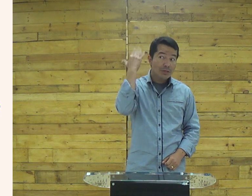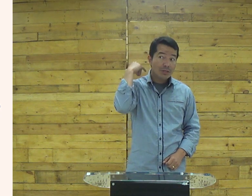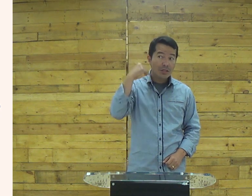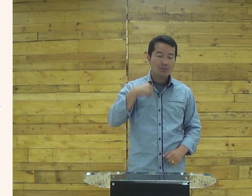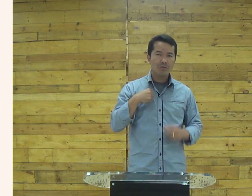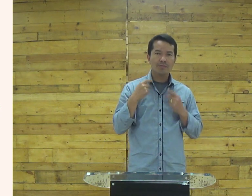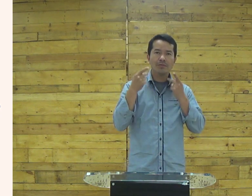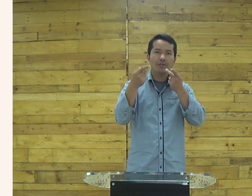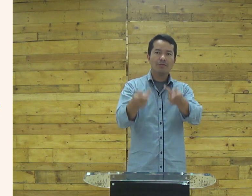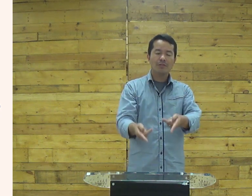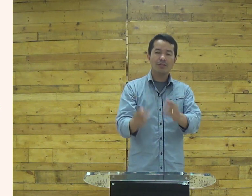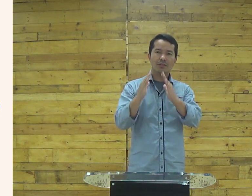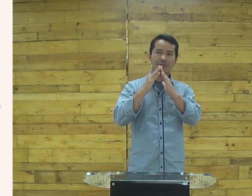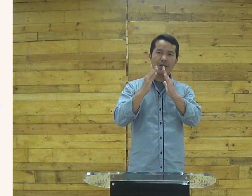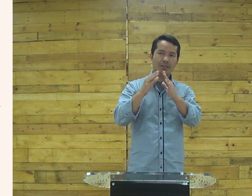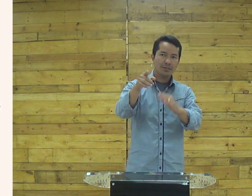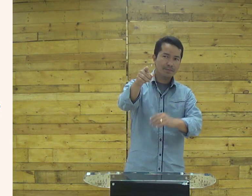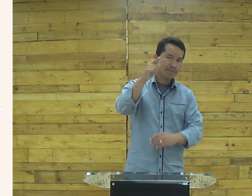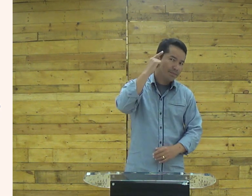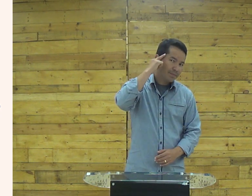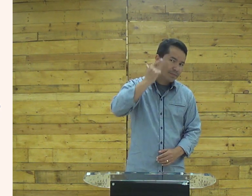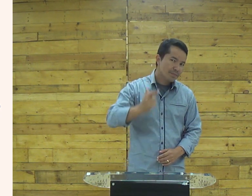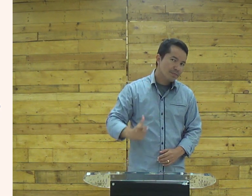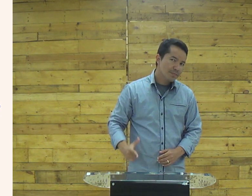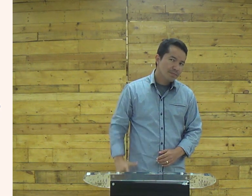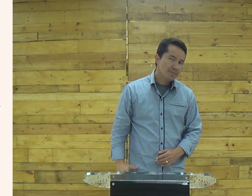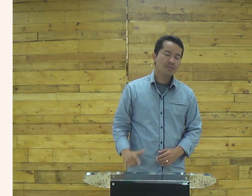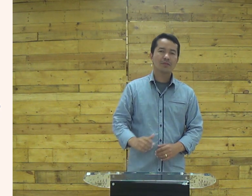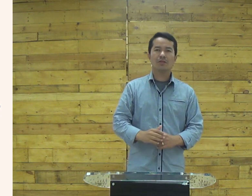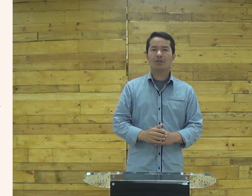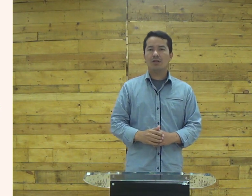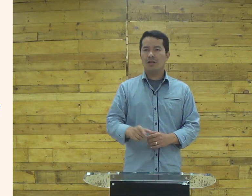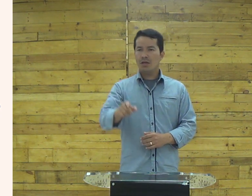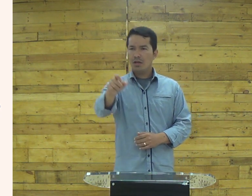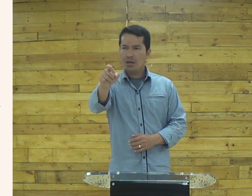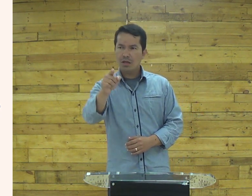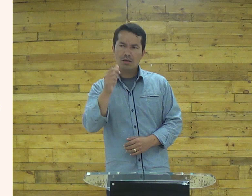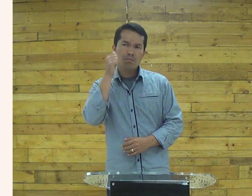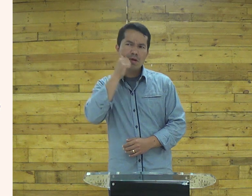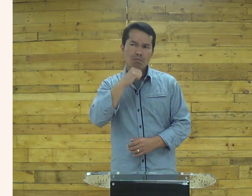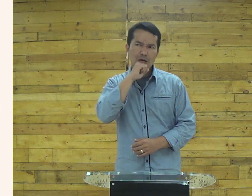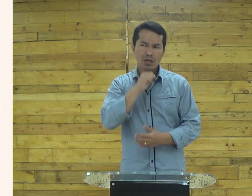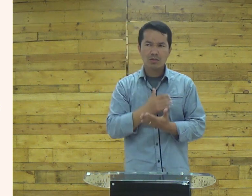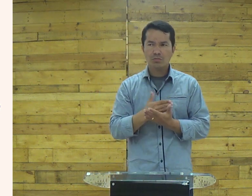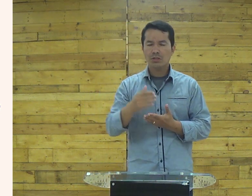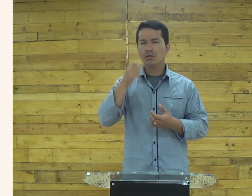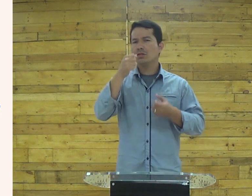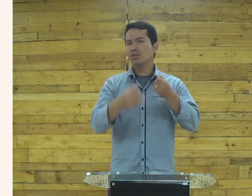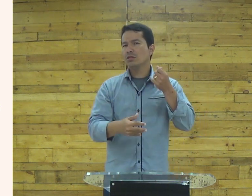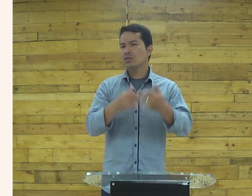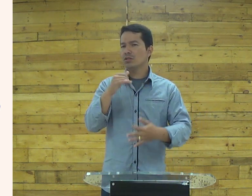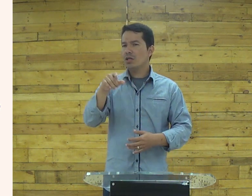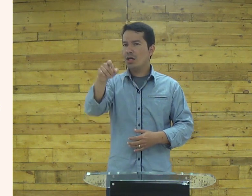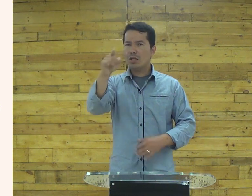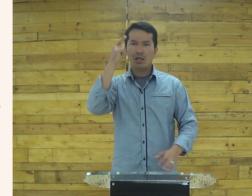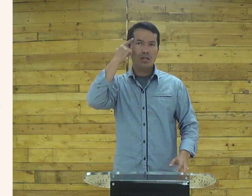Eu lembro uma ocasião que eu fui visitar a casa dessa pessoa, da